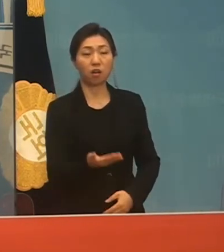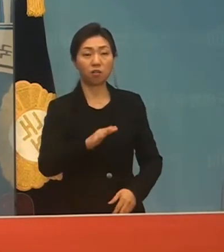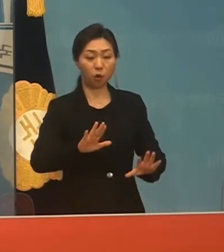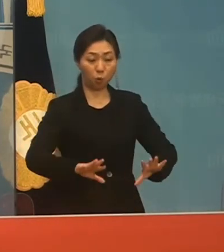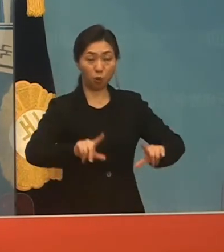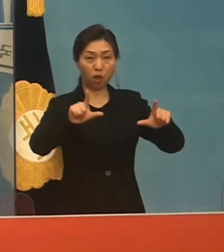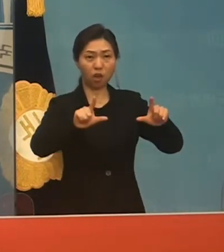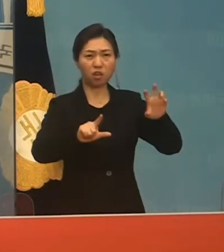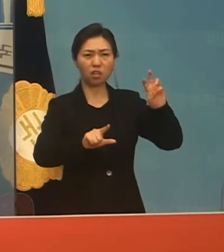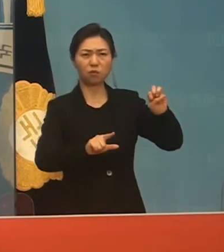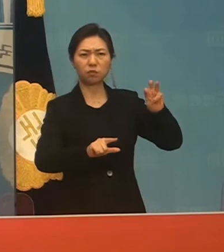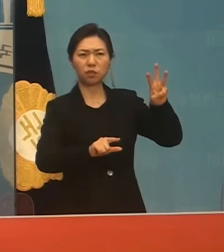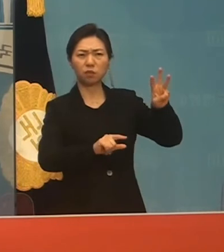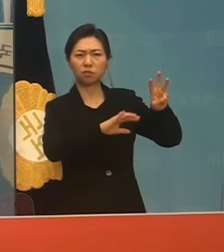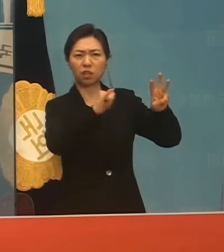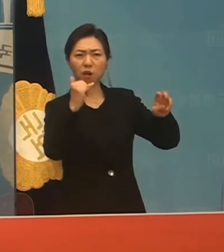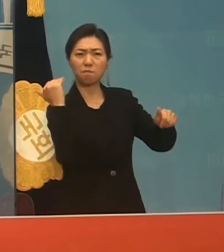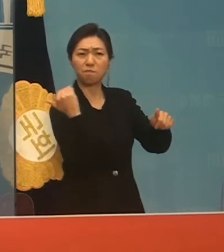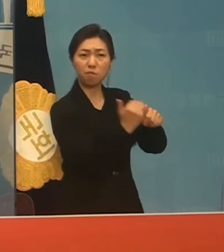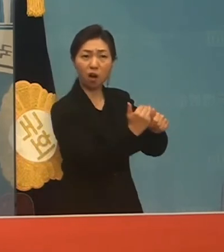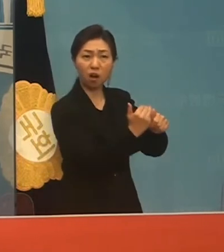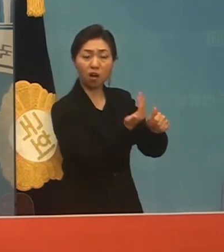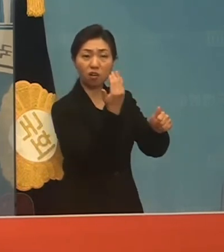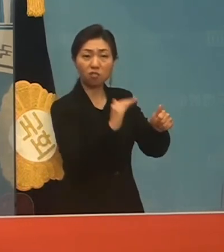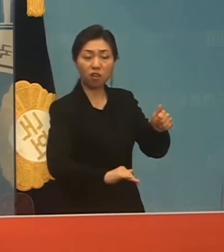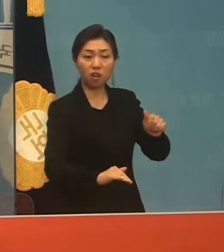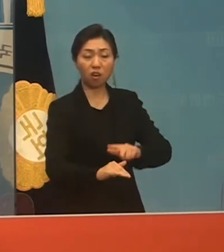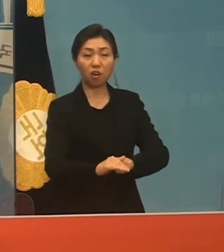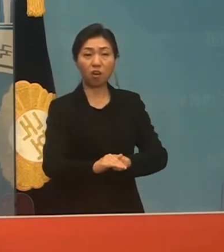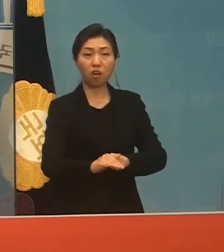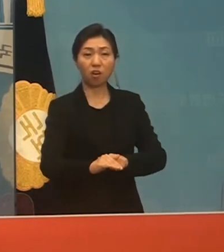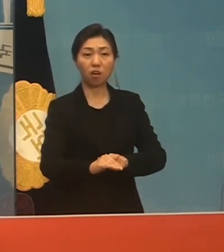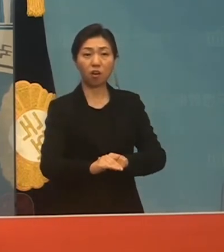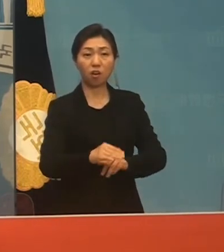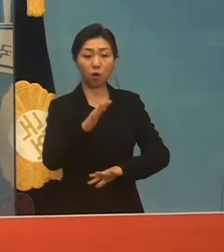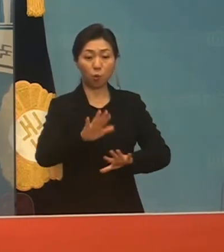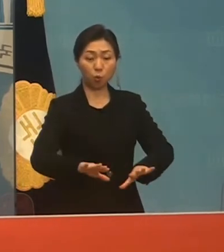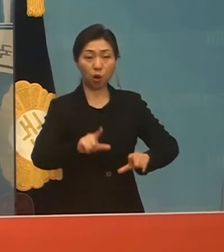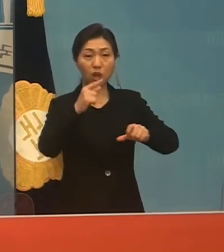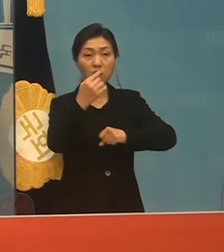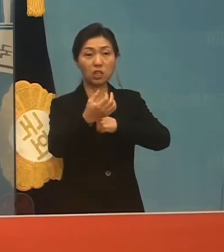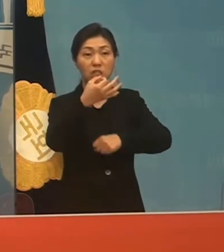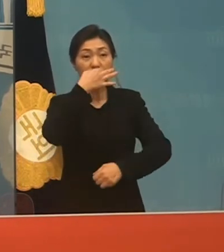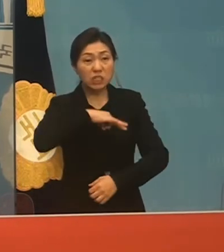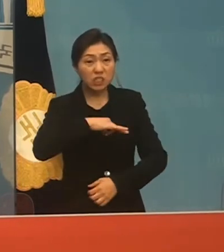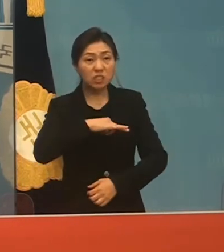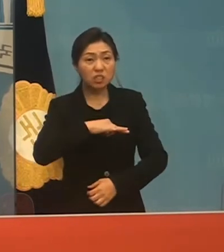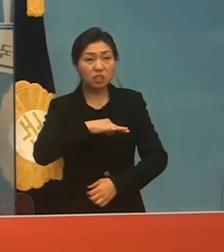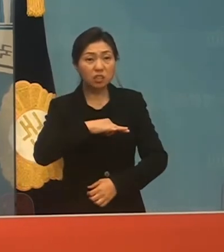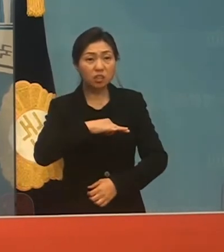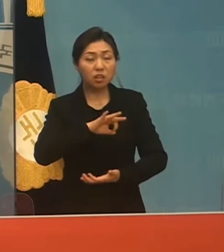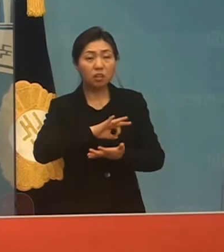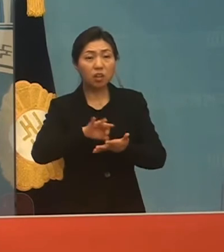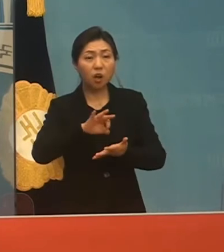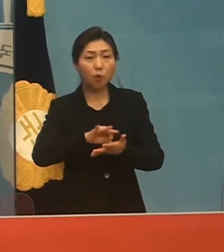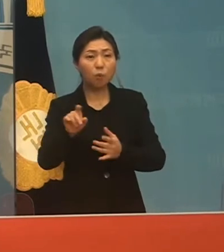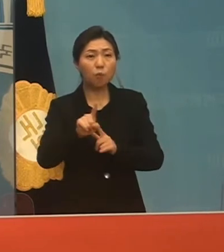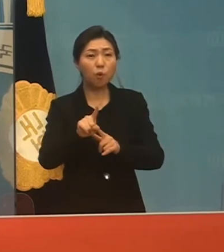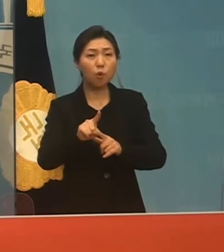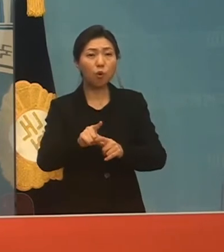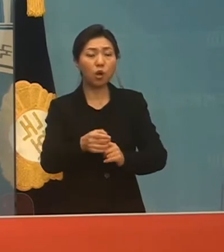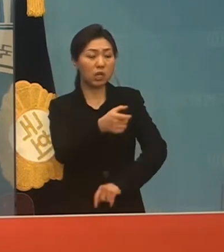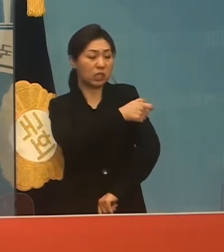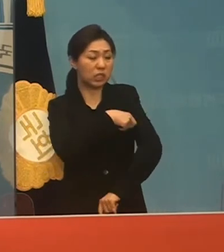33명을 해고하고 거기에 따른 입찰을 인해서 이익 나는 부분을 또 임원의 어떤 공으로